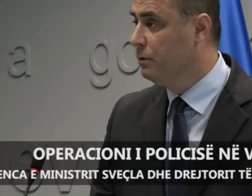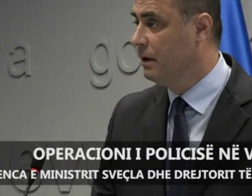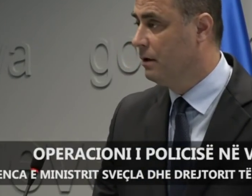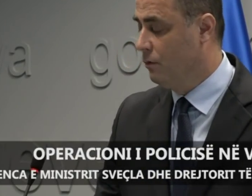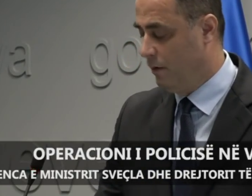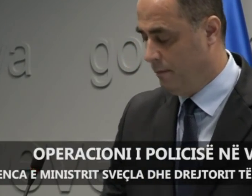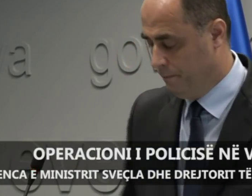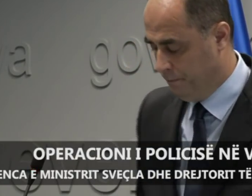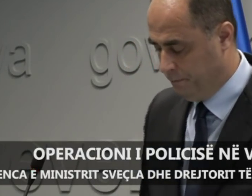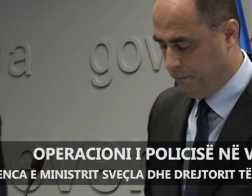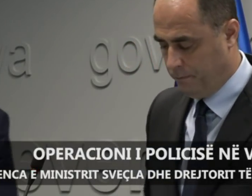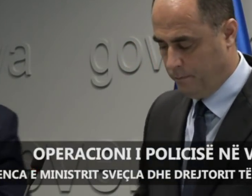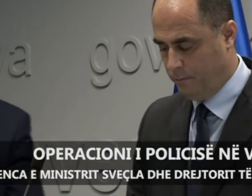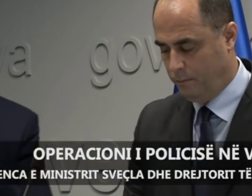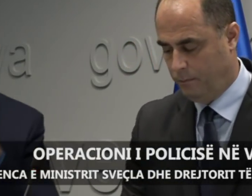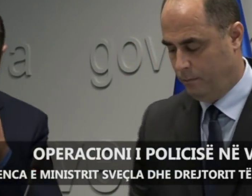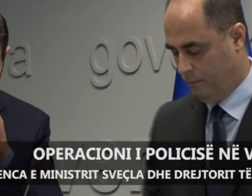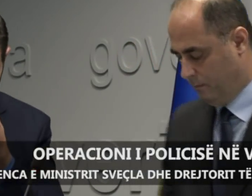përgjigjëm në pyetjet e ju.